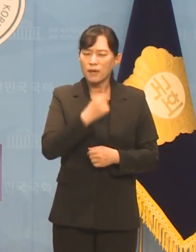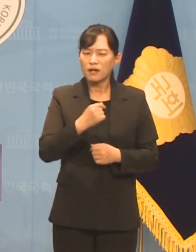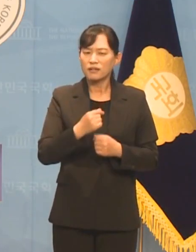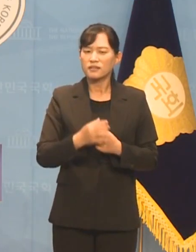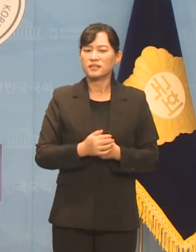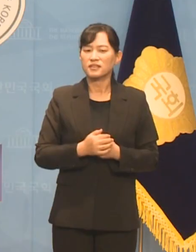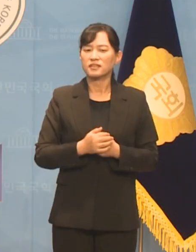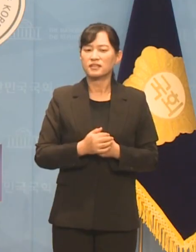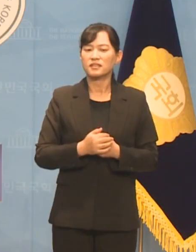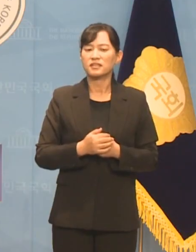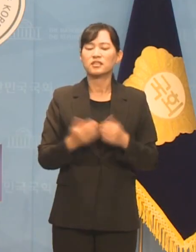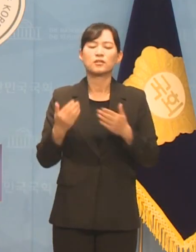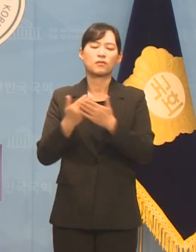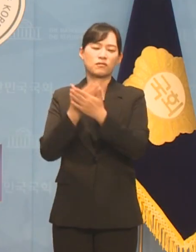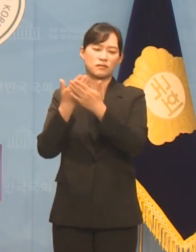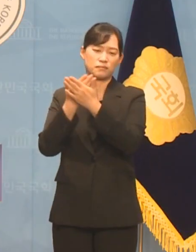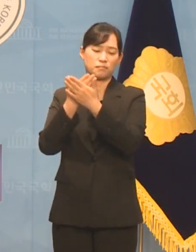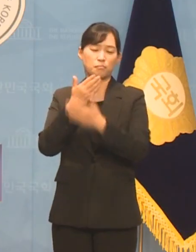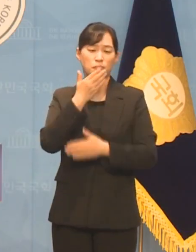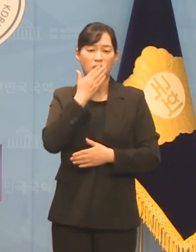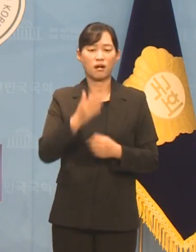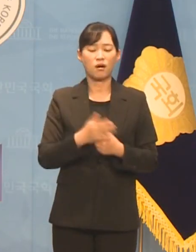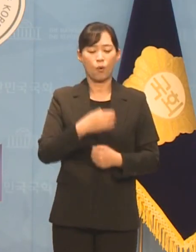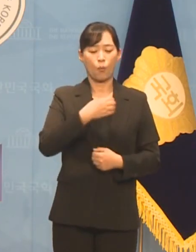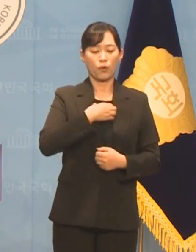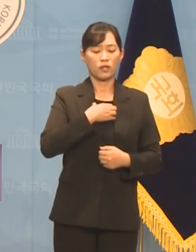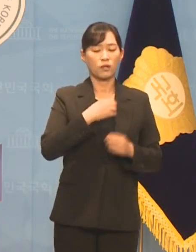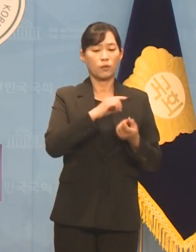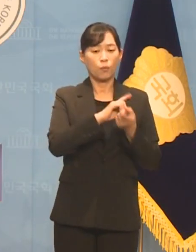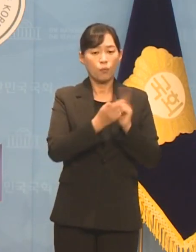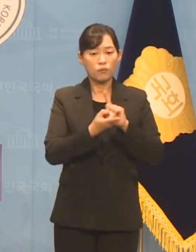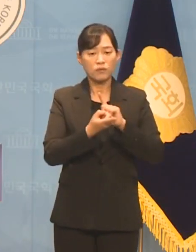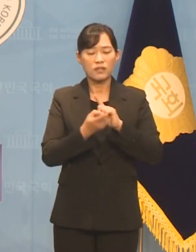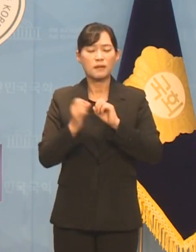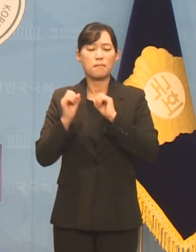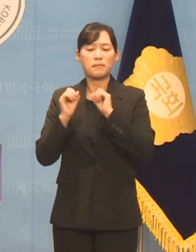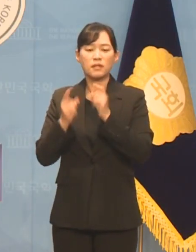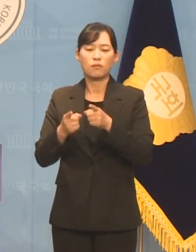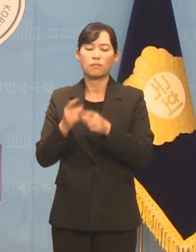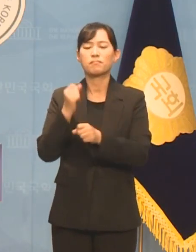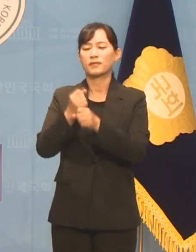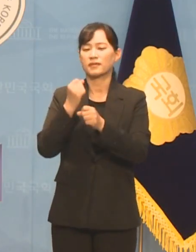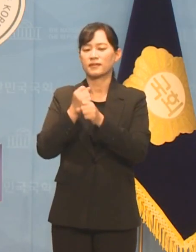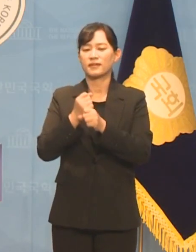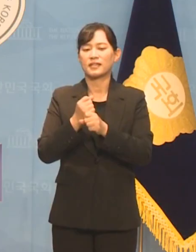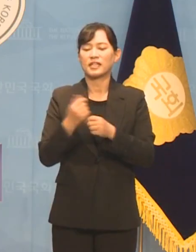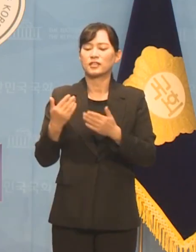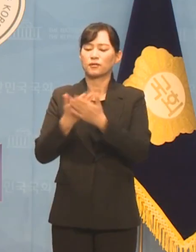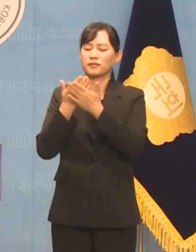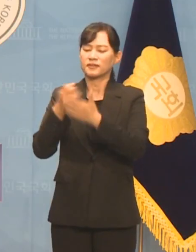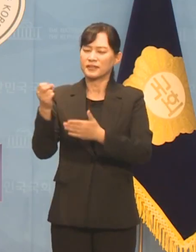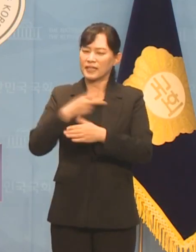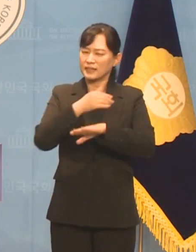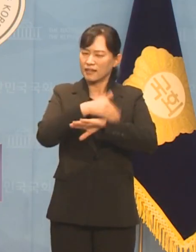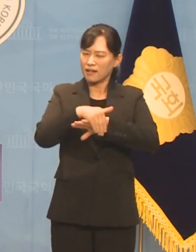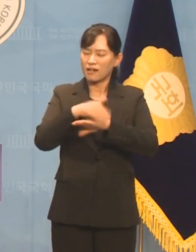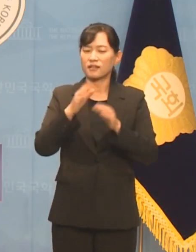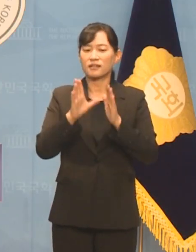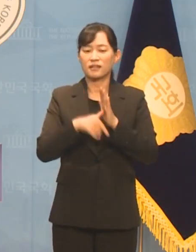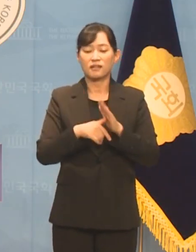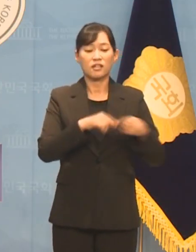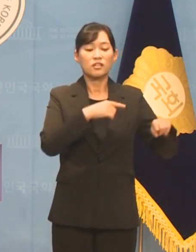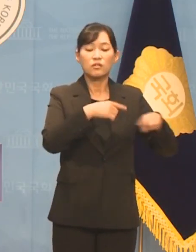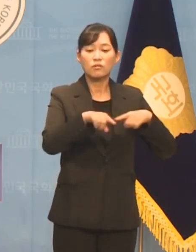성패를 좌우하기 때문입니다. 위기를 기회로 만들어서 성장을 재설계해야 할 시대에